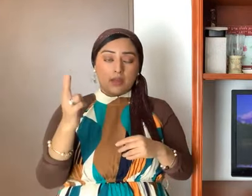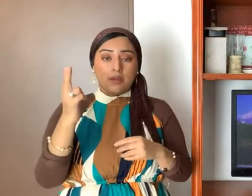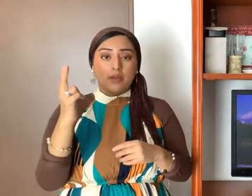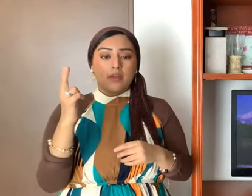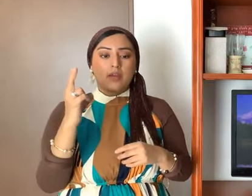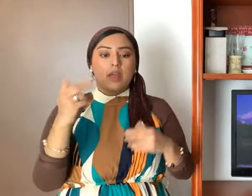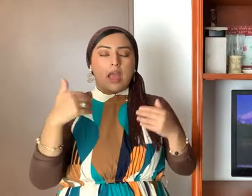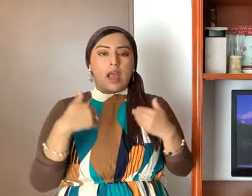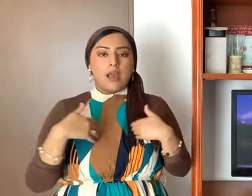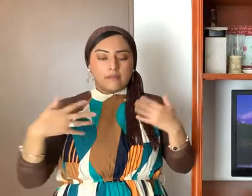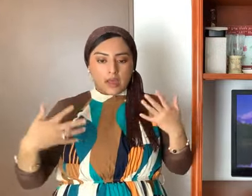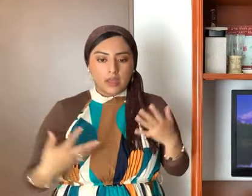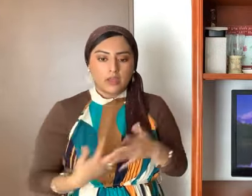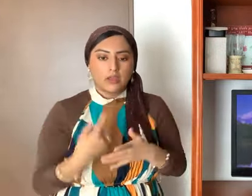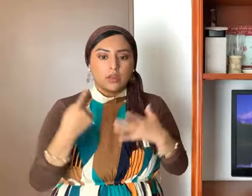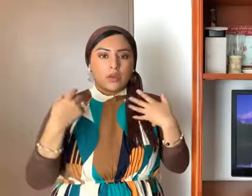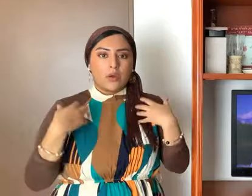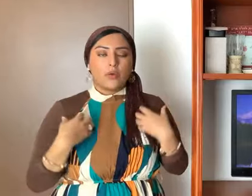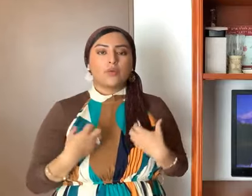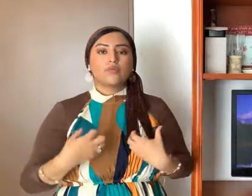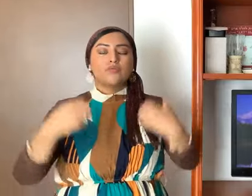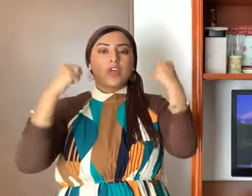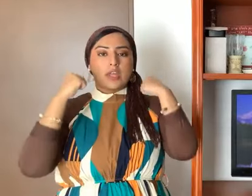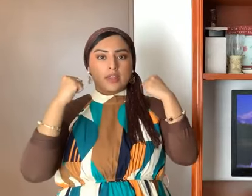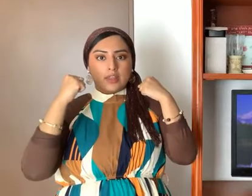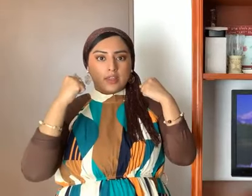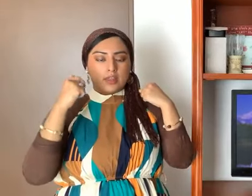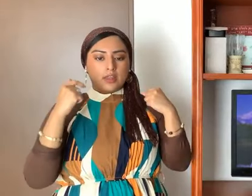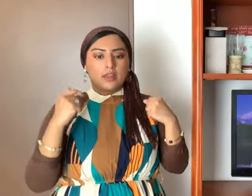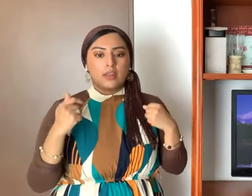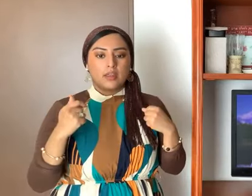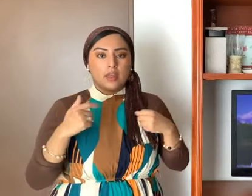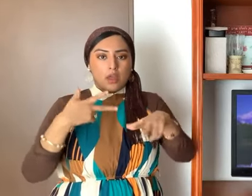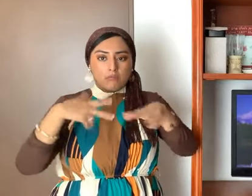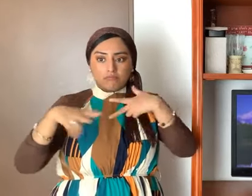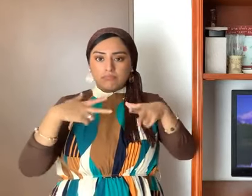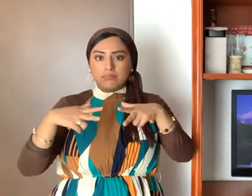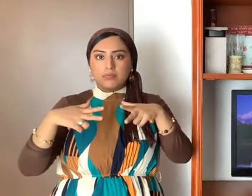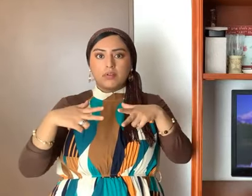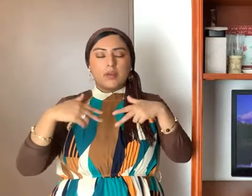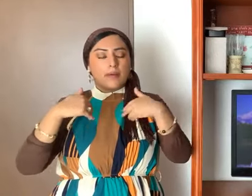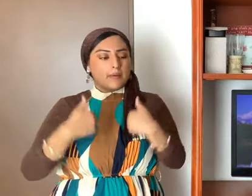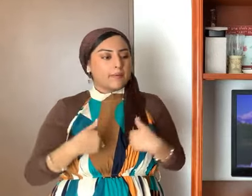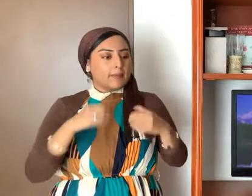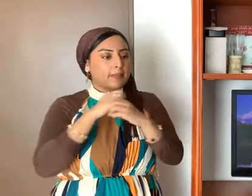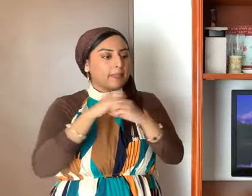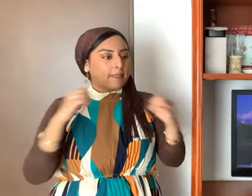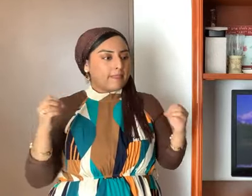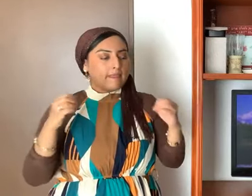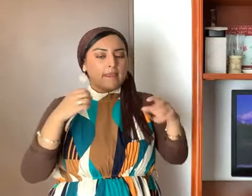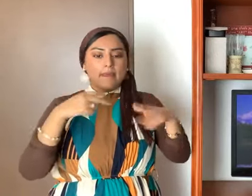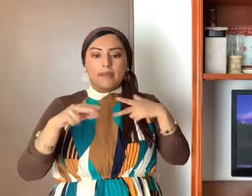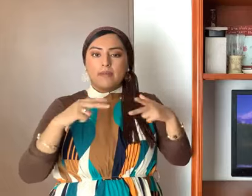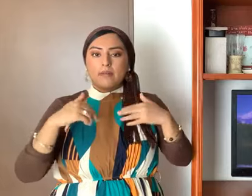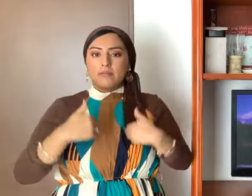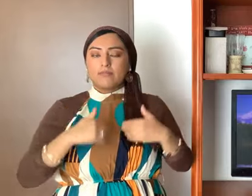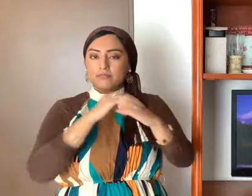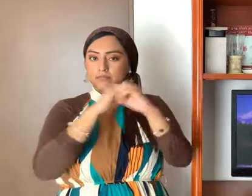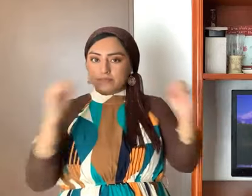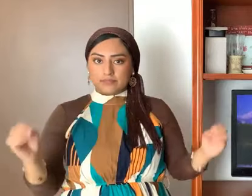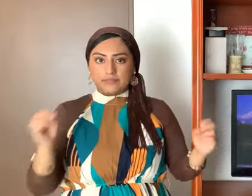40:31, tendrán nuevas fuerzas, levantarán alas como las águilas, correrán y no se fatigarán, caminarán y no se